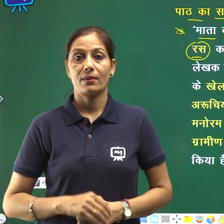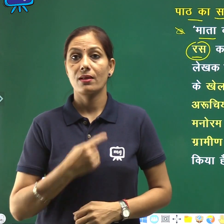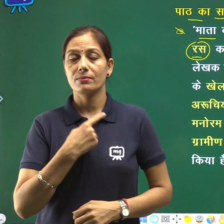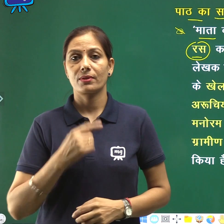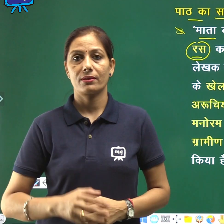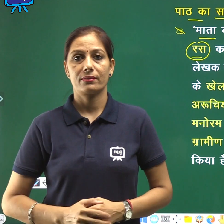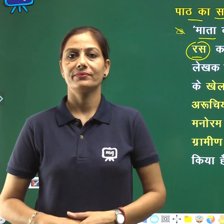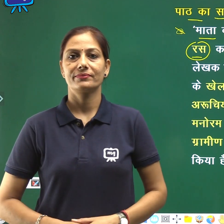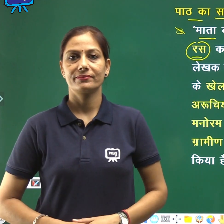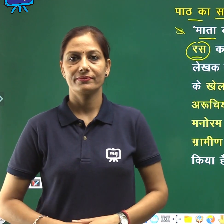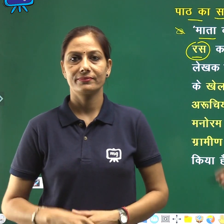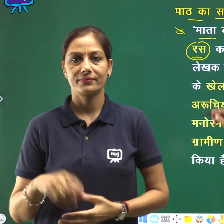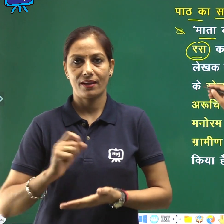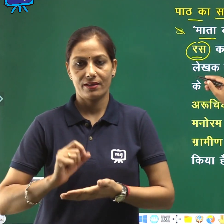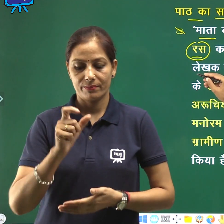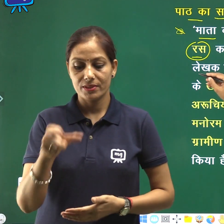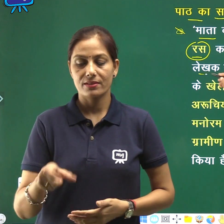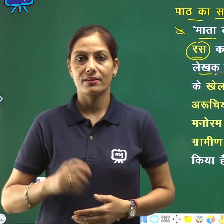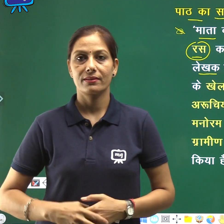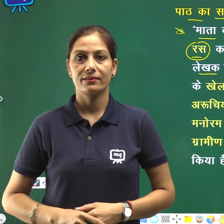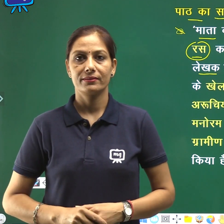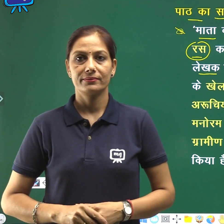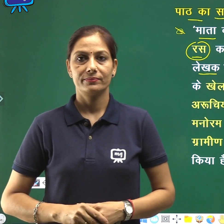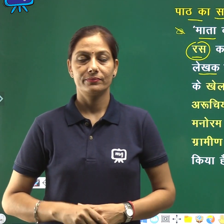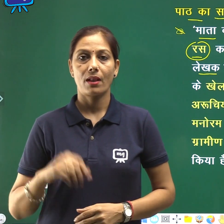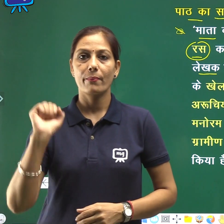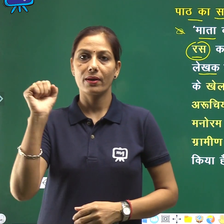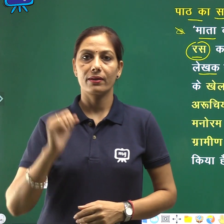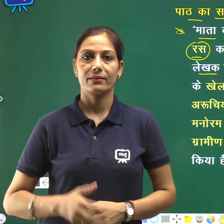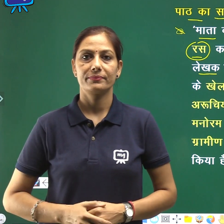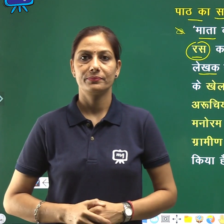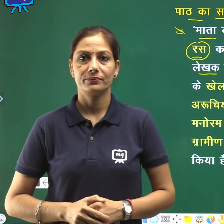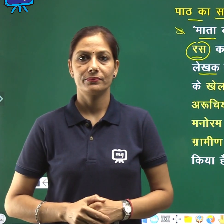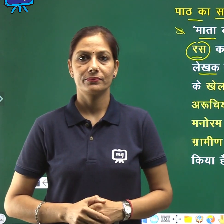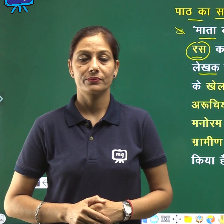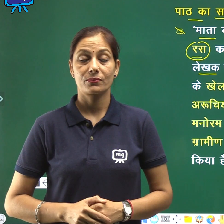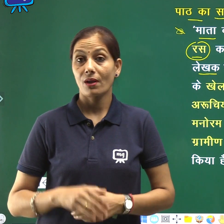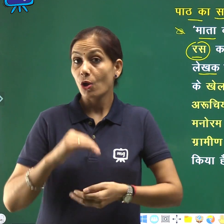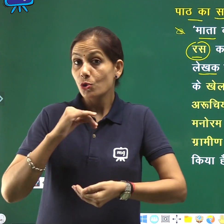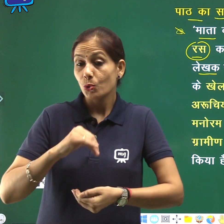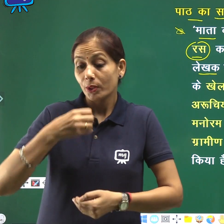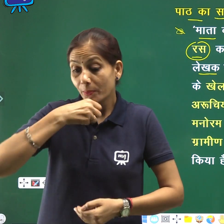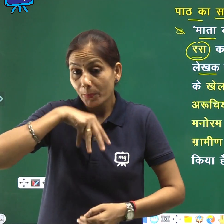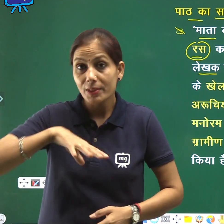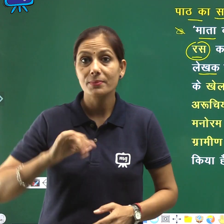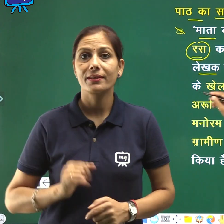इसमें लेखक ने अपने शैशव काल के